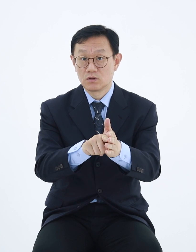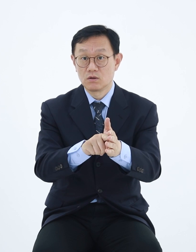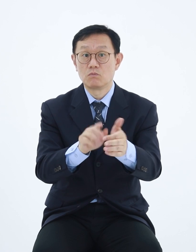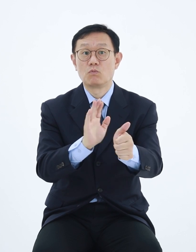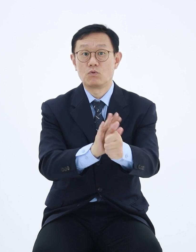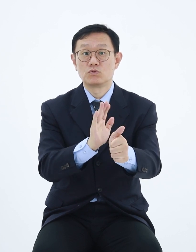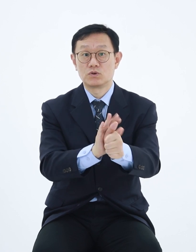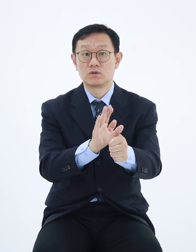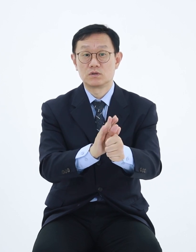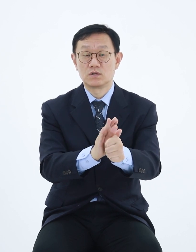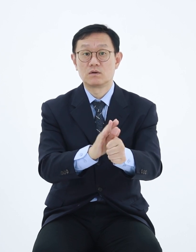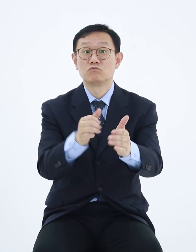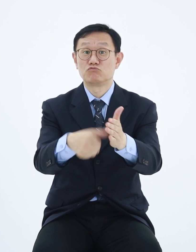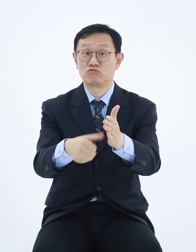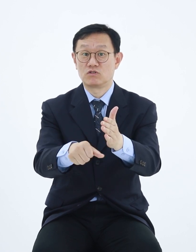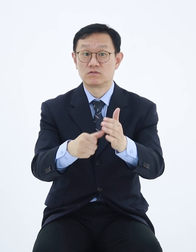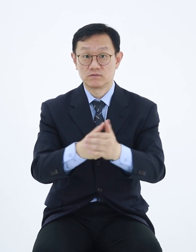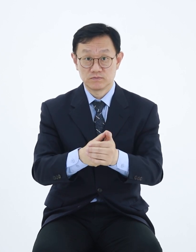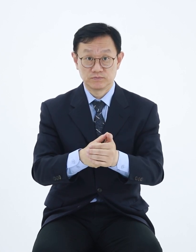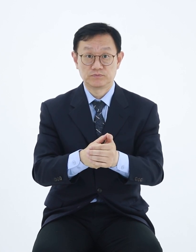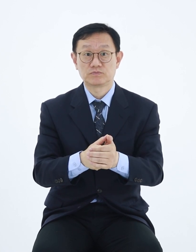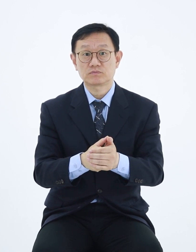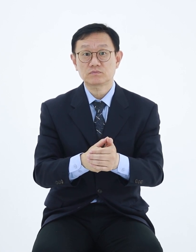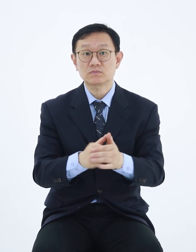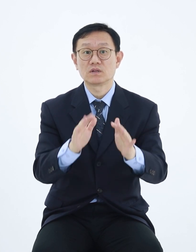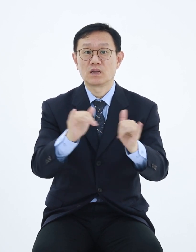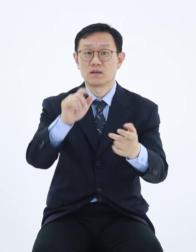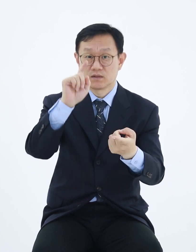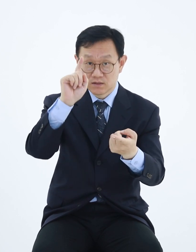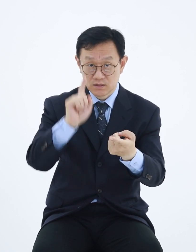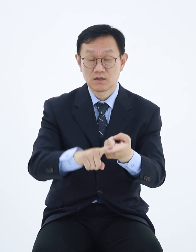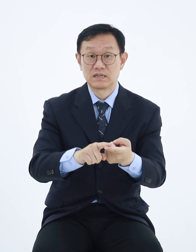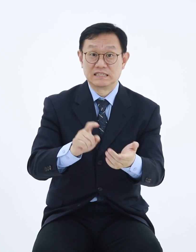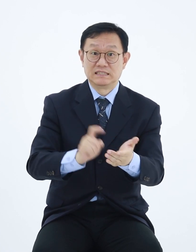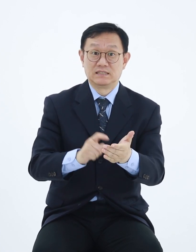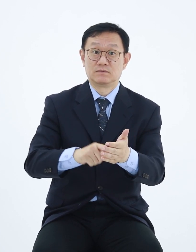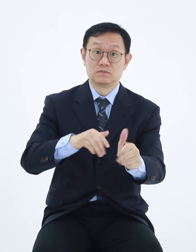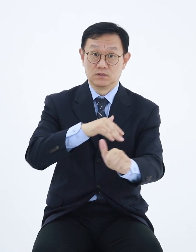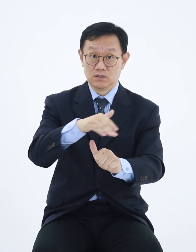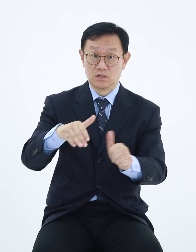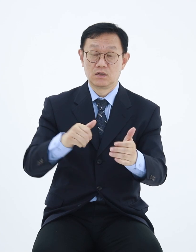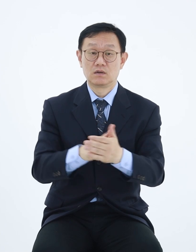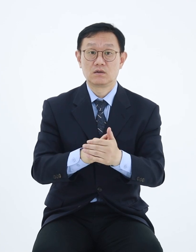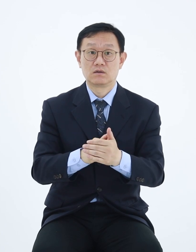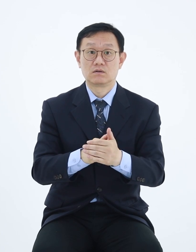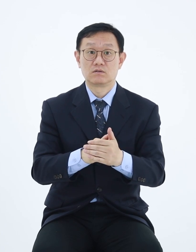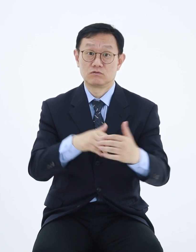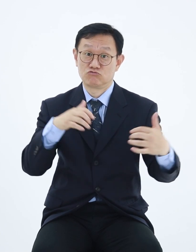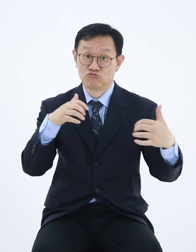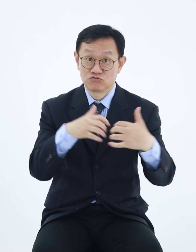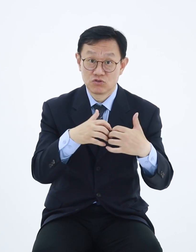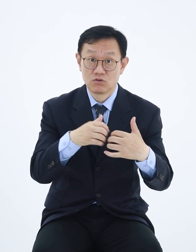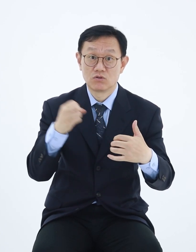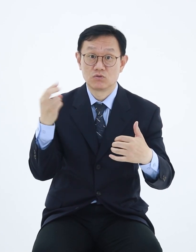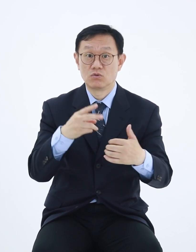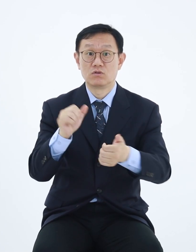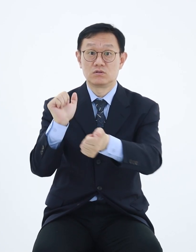보조해주는 기구를 말한다. 인도적 차원의 긴급 사태, 무력 충돌,